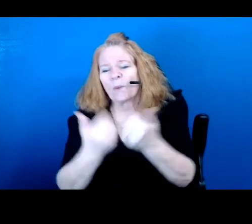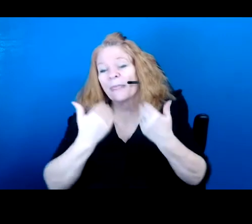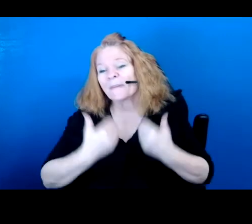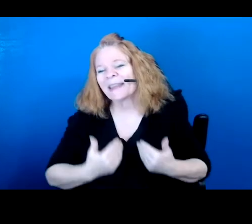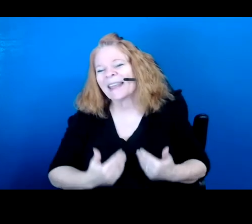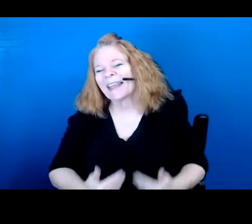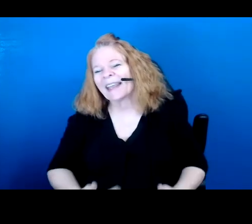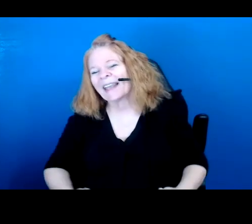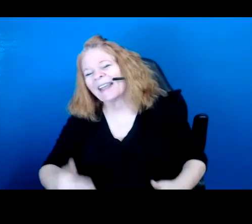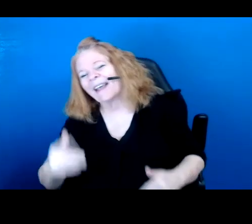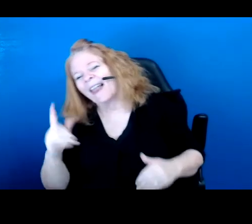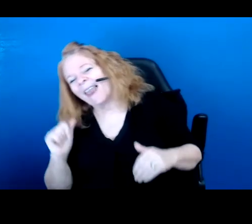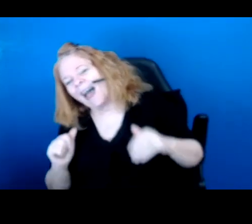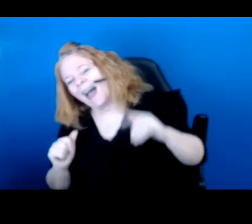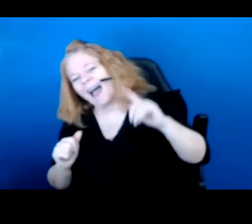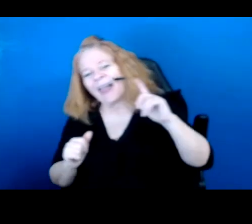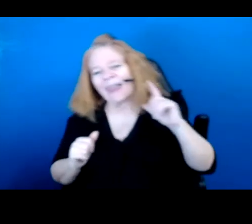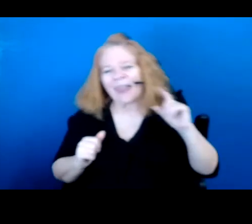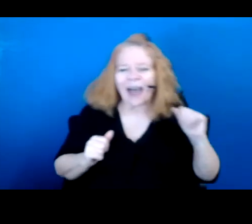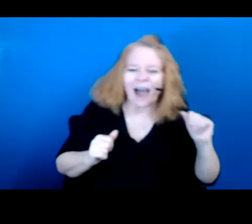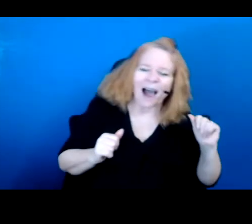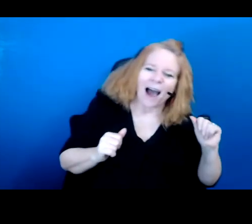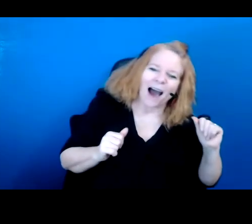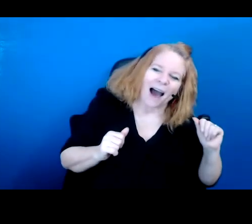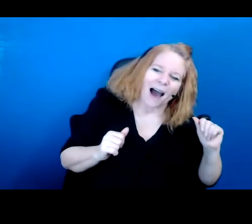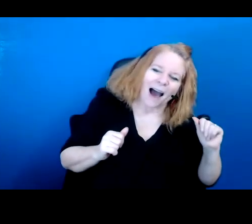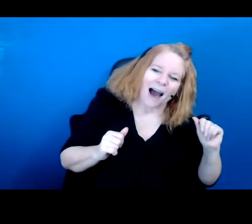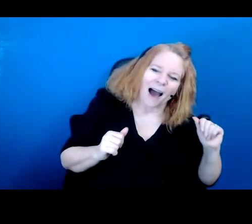es la cura como una oportunidad de cantar conmigo